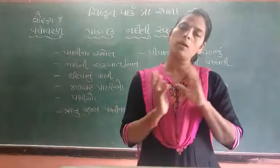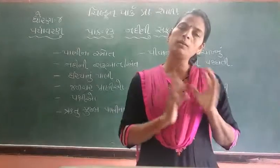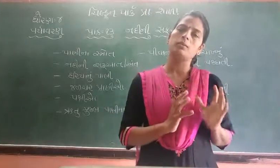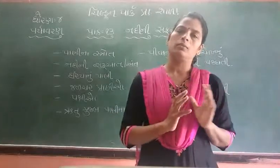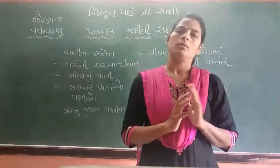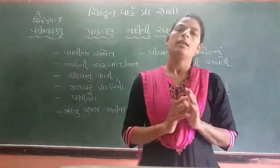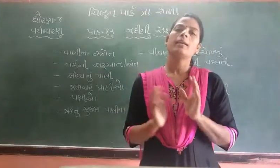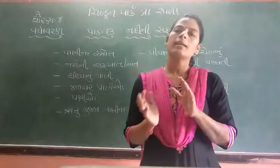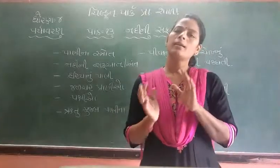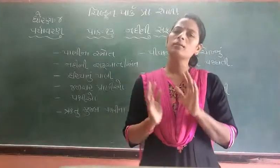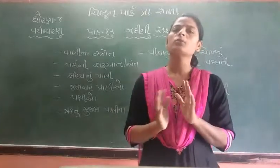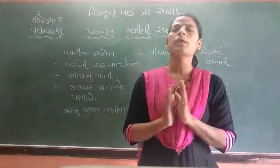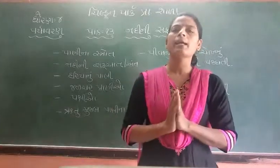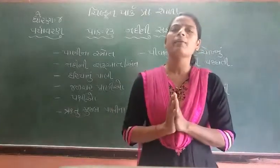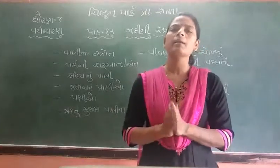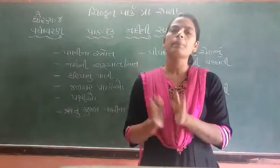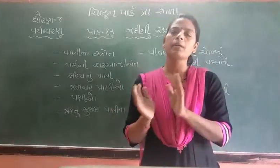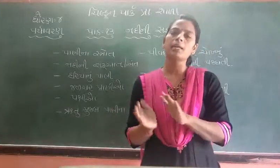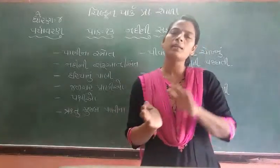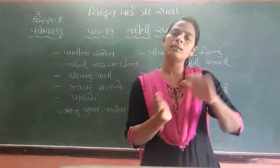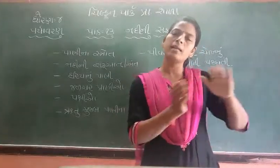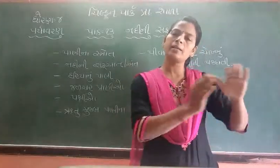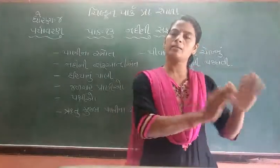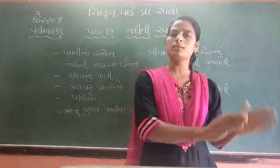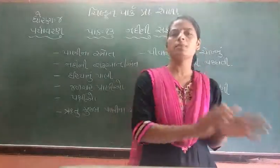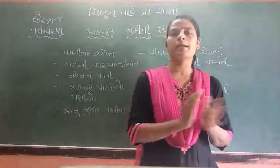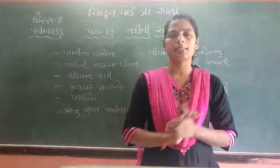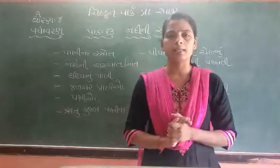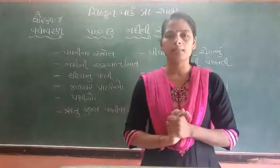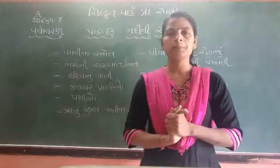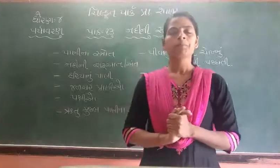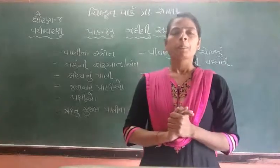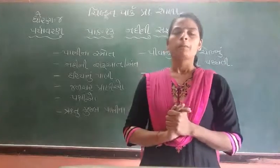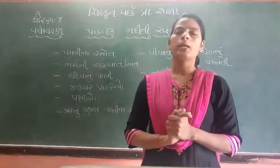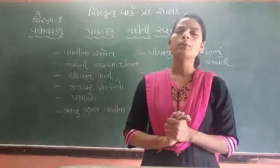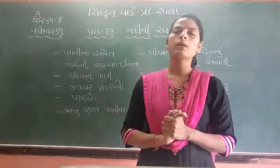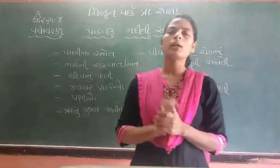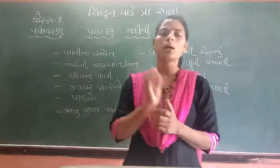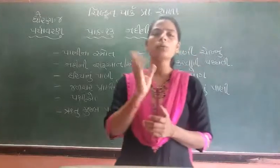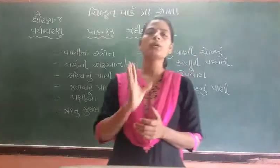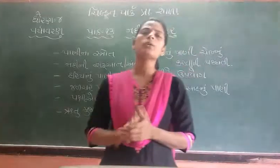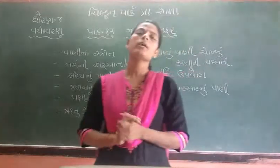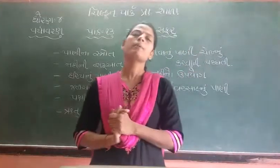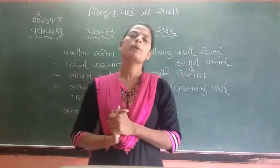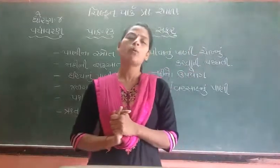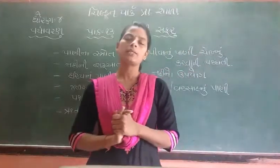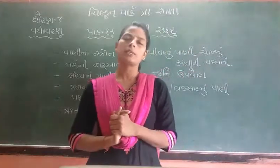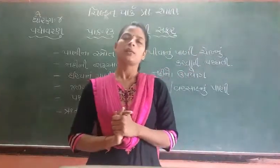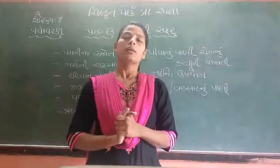અંત એટલે કે અંત તો ના કહેવાય પણ એ દરિયાની અંદર સમાઈ જાય છે, બરાબર? અને અમુક નદીઓ એવી પણ હોય છે કે